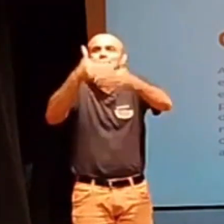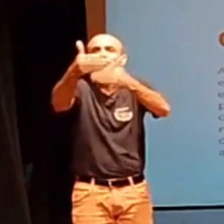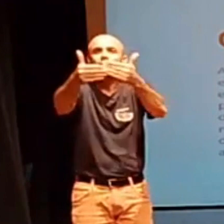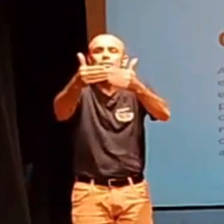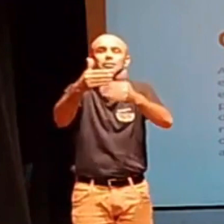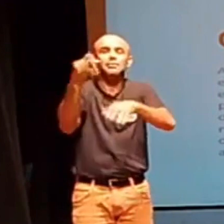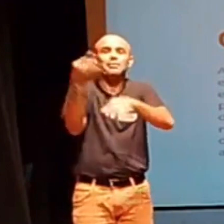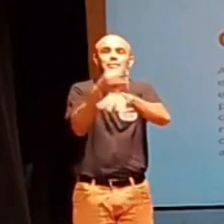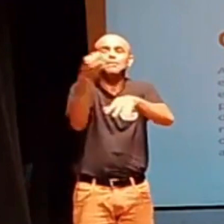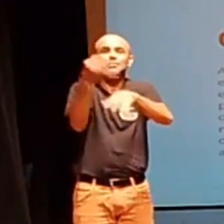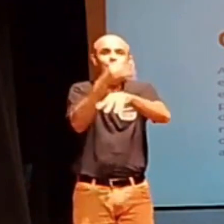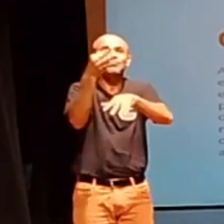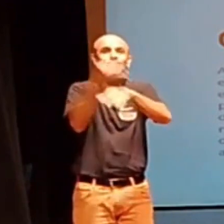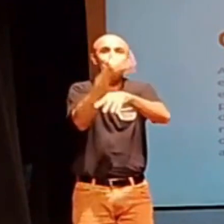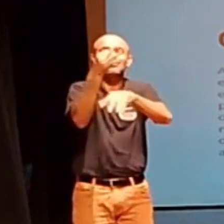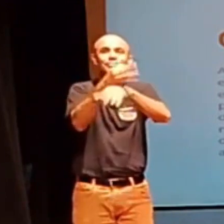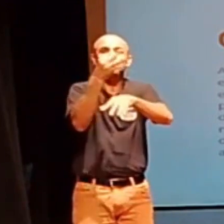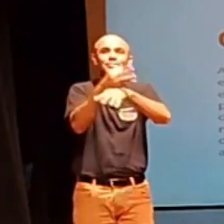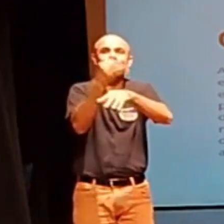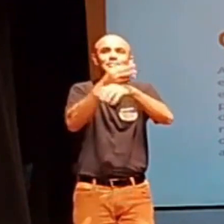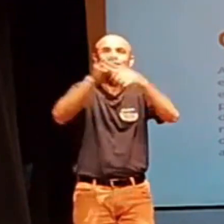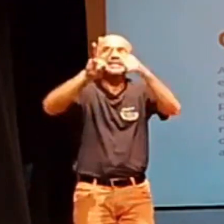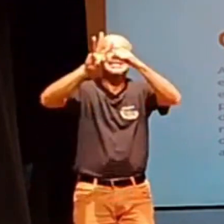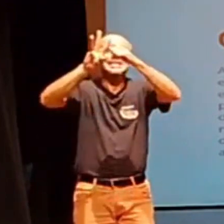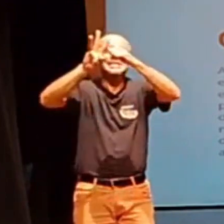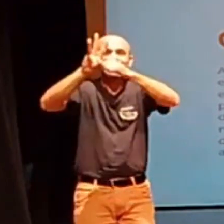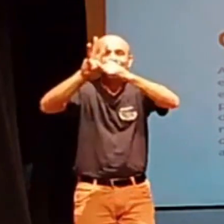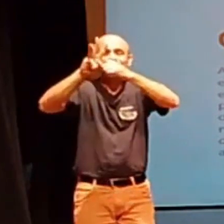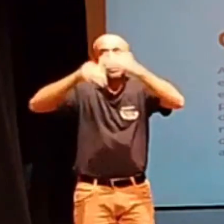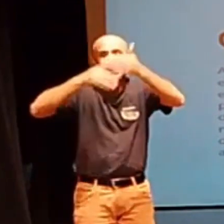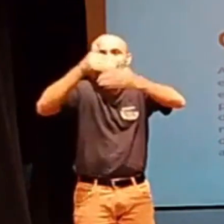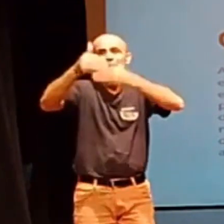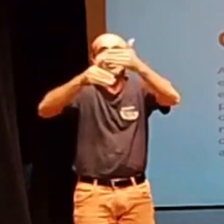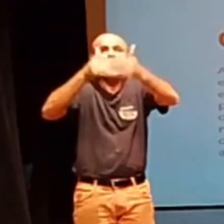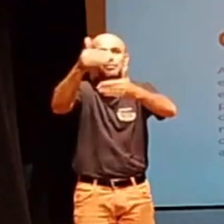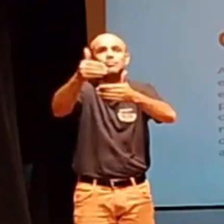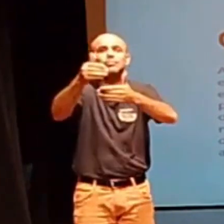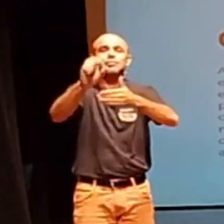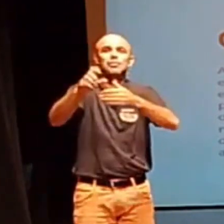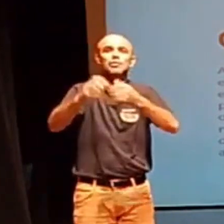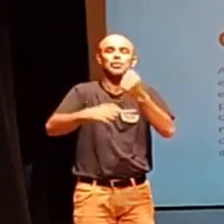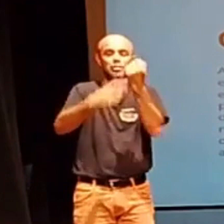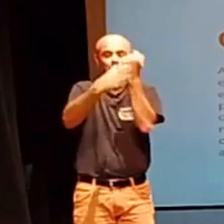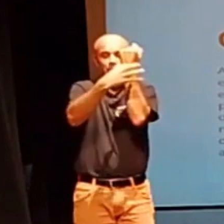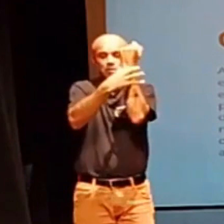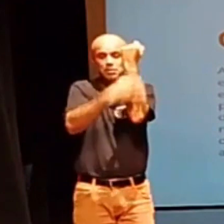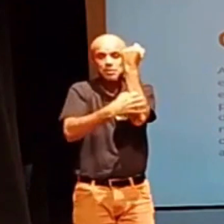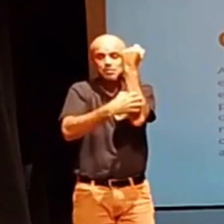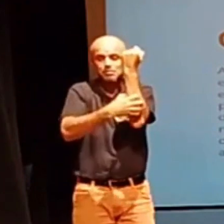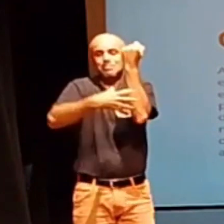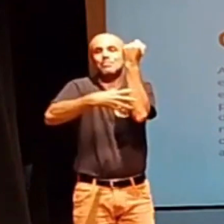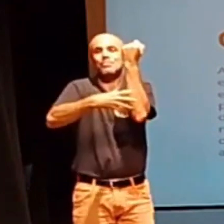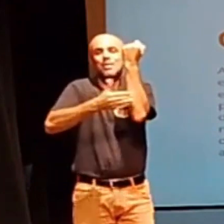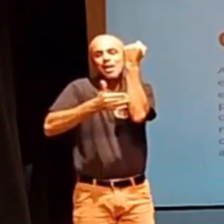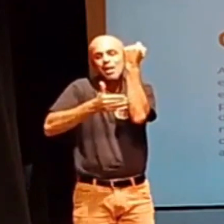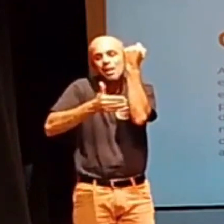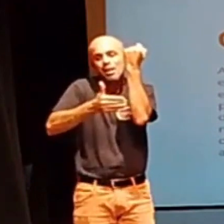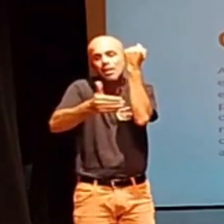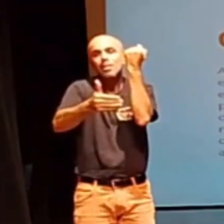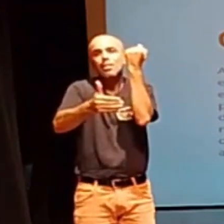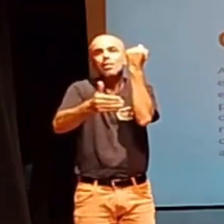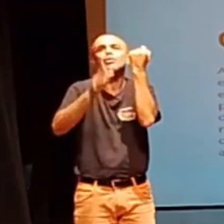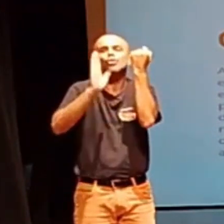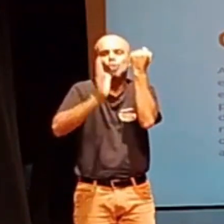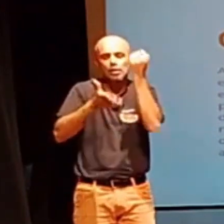se repete por mais de 3 meses, mesmo que a lesão inicial já tenha começado a